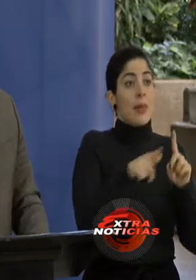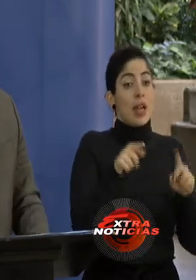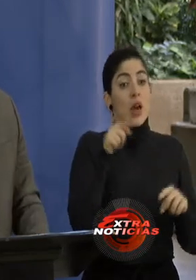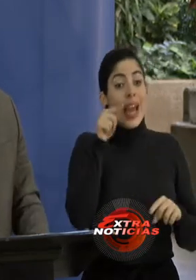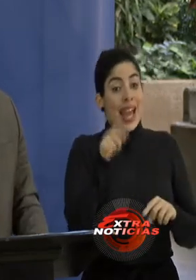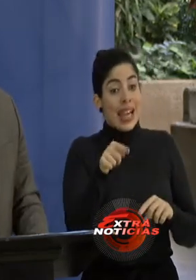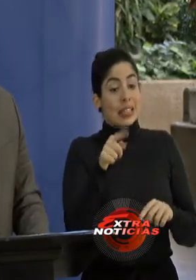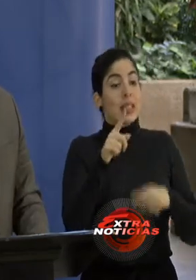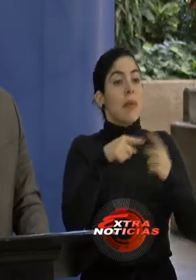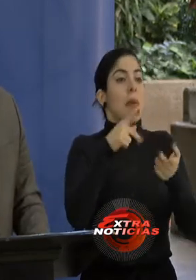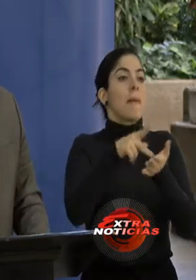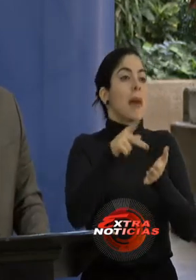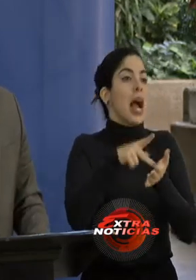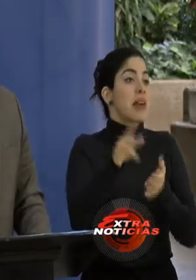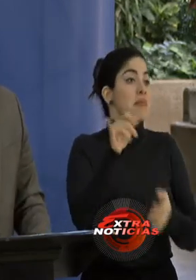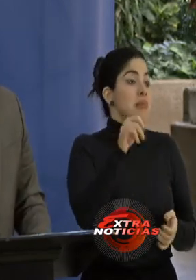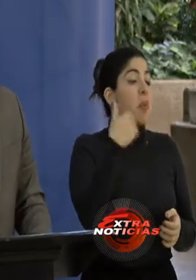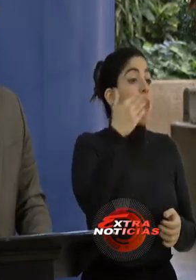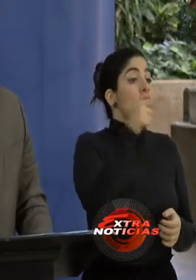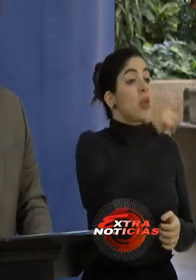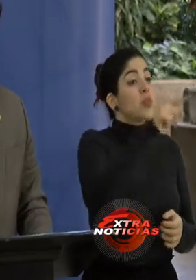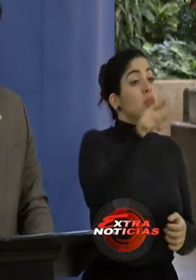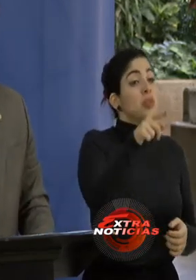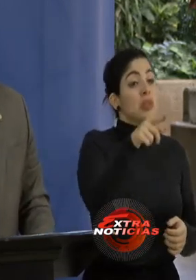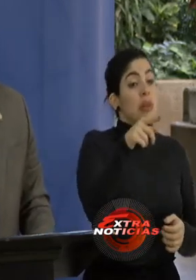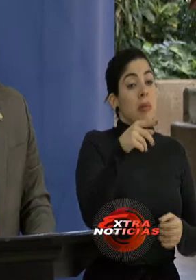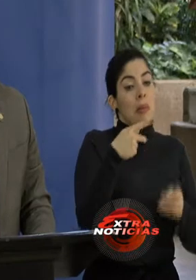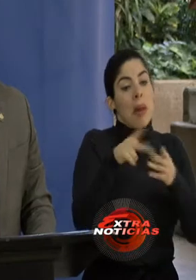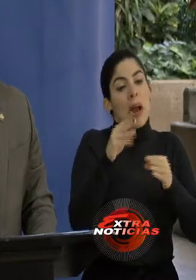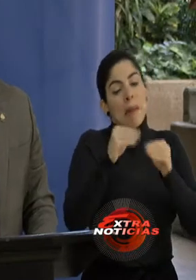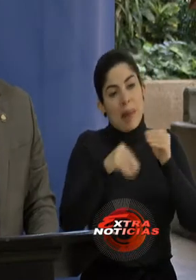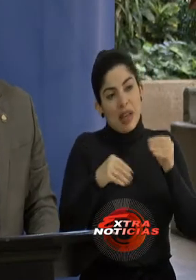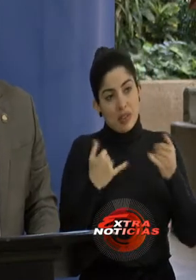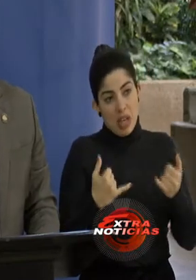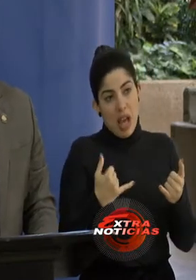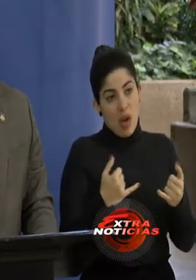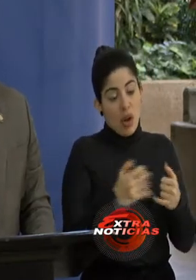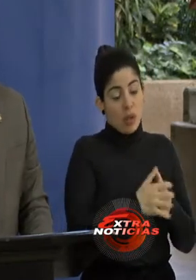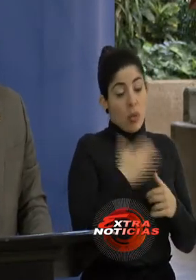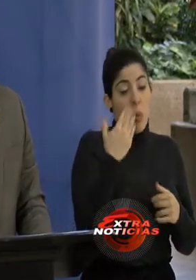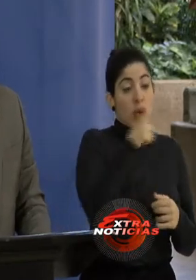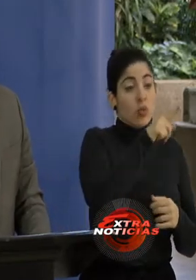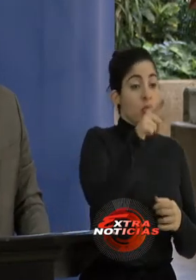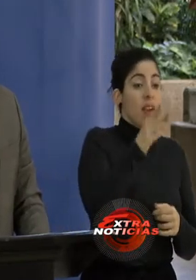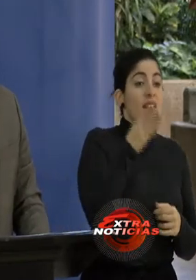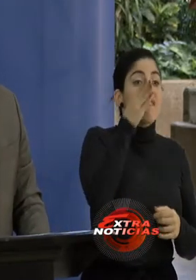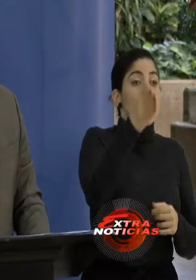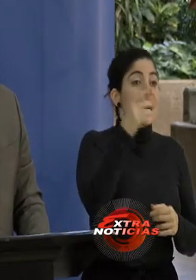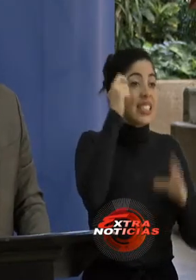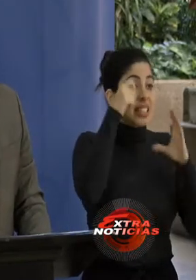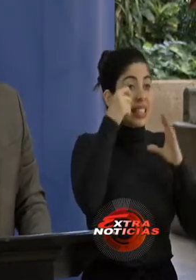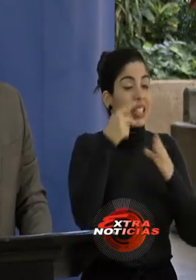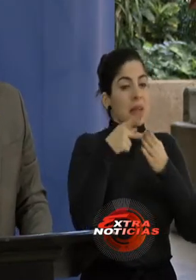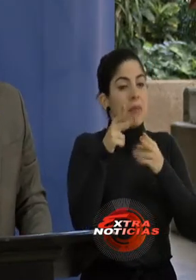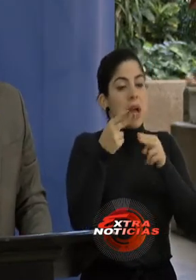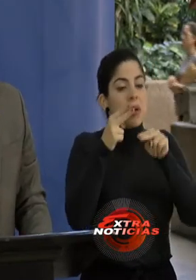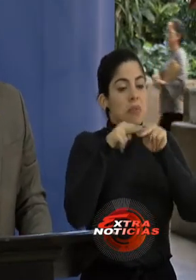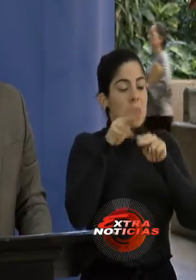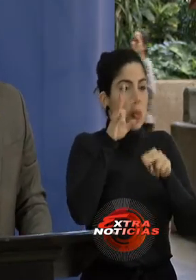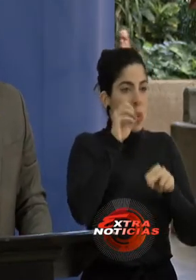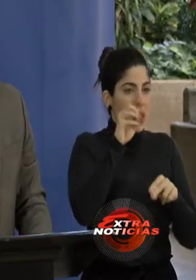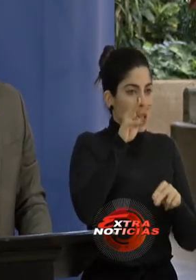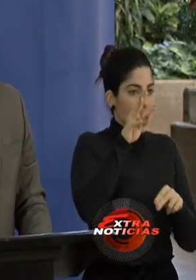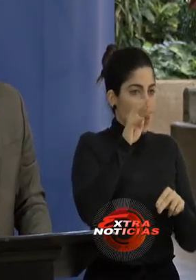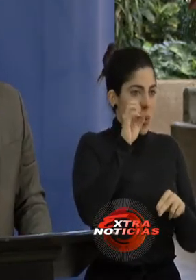estaríamos pagando cuando vamos a un pagaríamos menos ahora en este caso al ir una a una sala de cine yo lo que